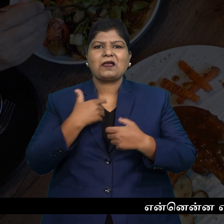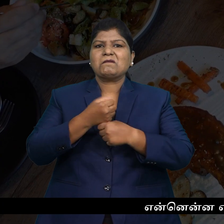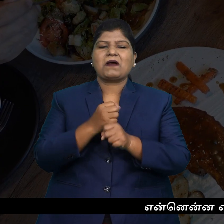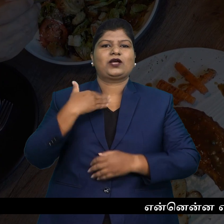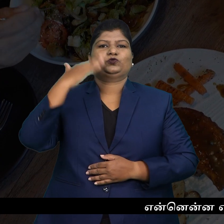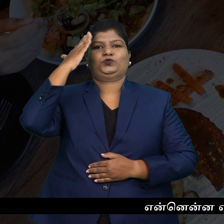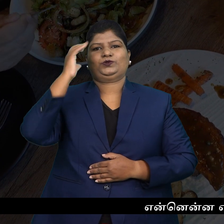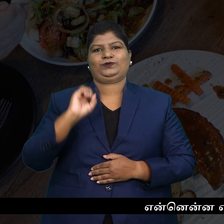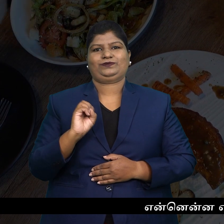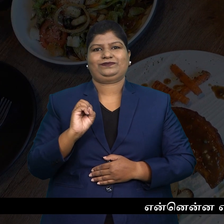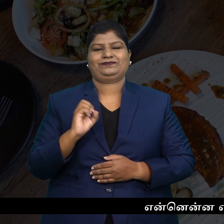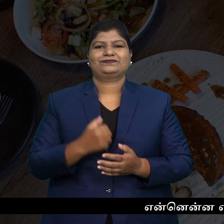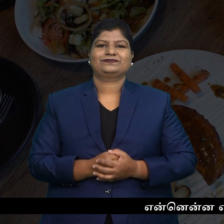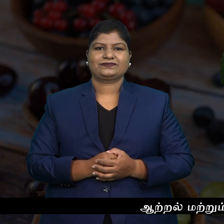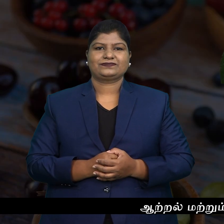தெரியாது.